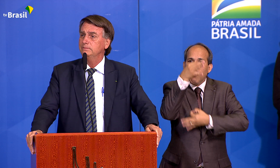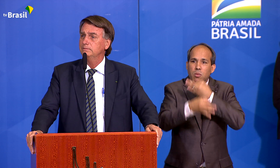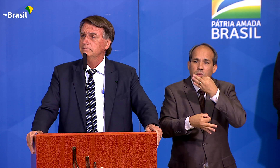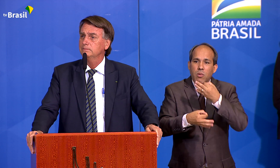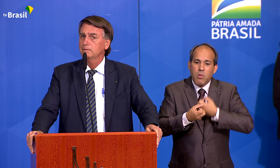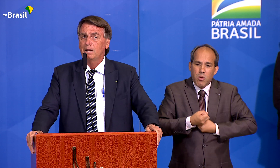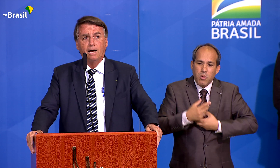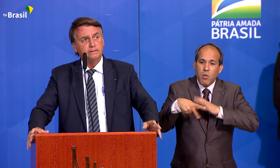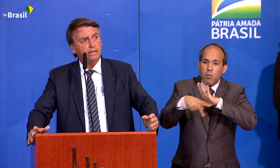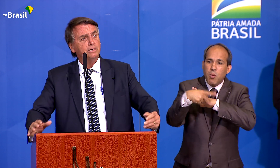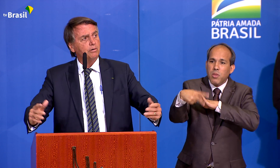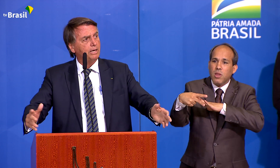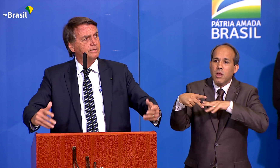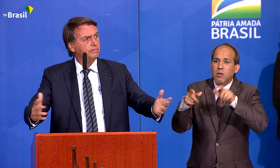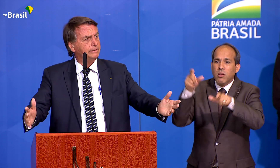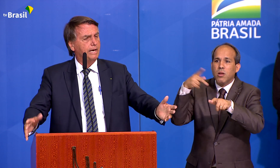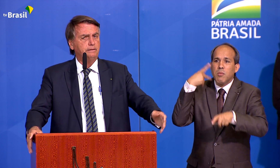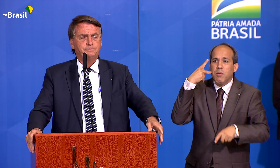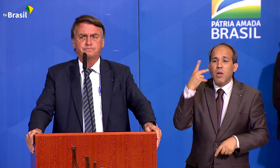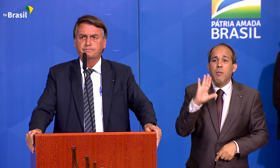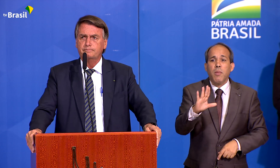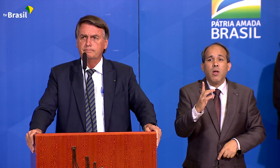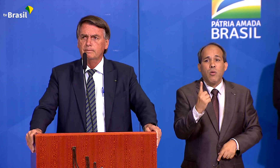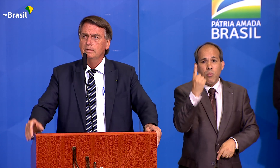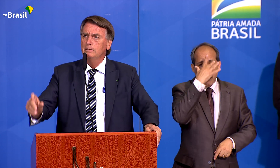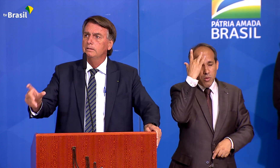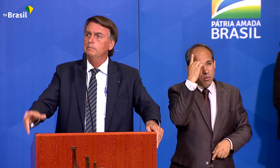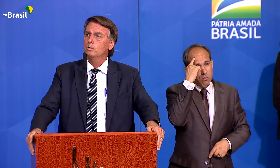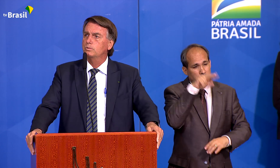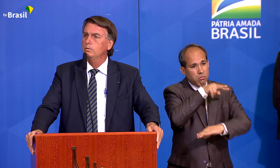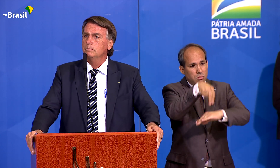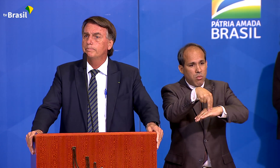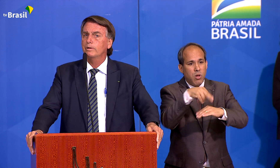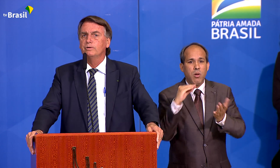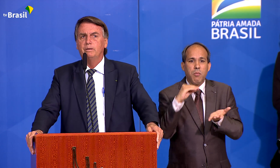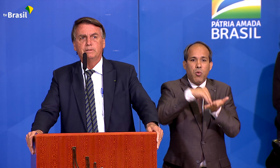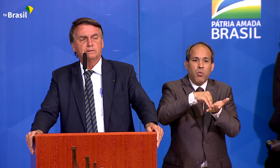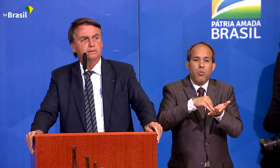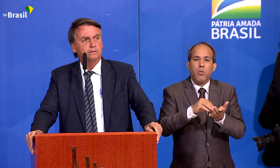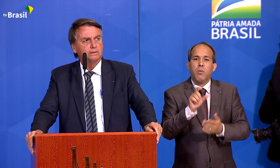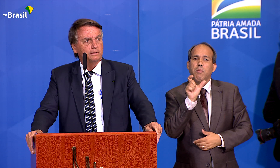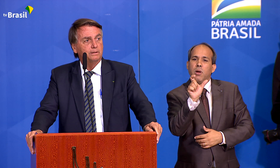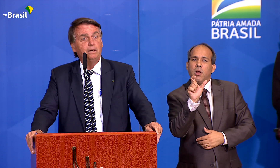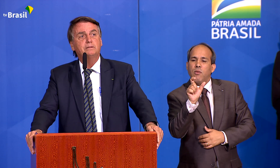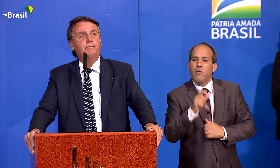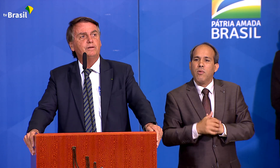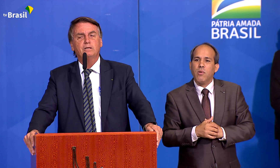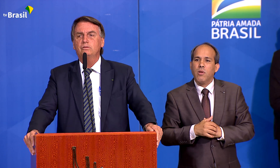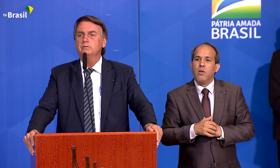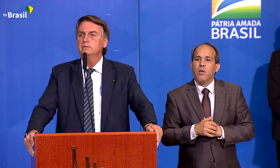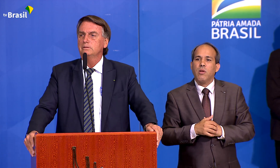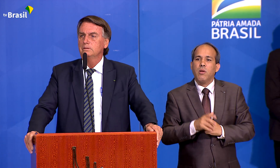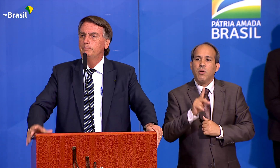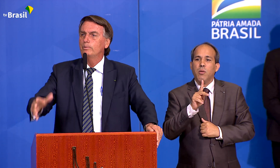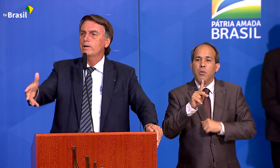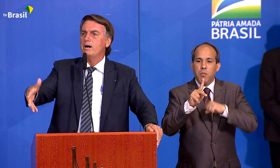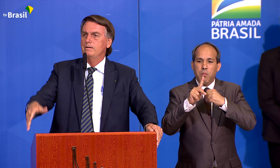do parlamentar até que alguém teve uma ideia e botou um pronome indefinido